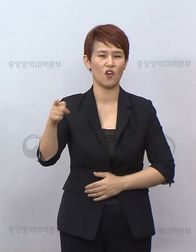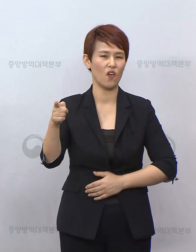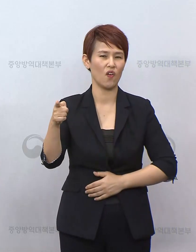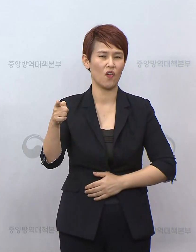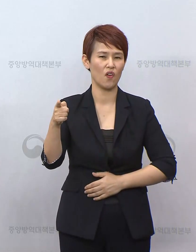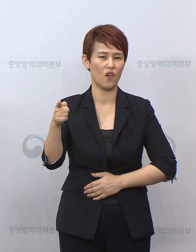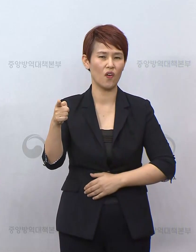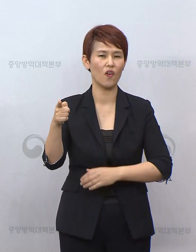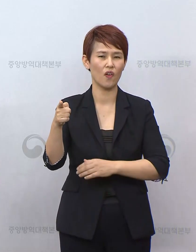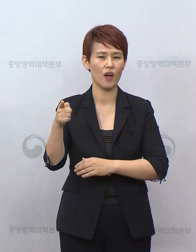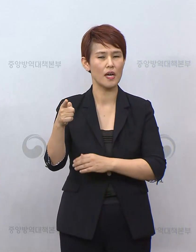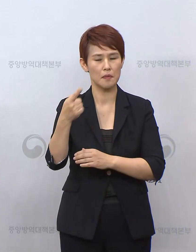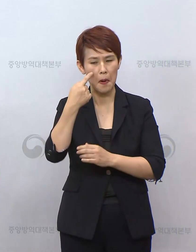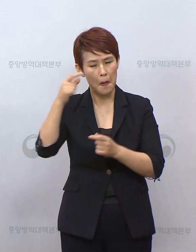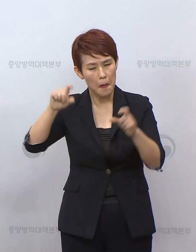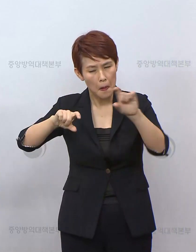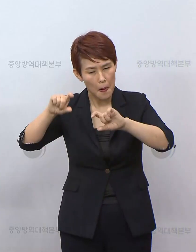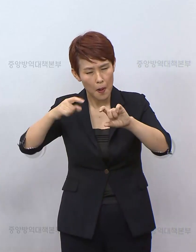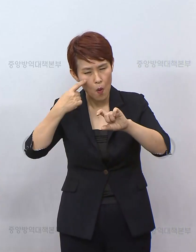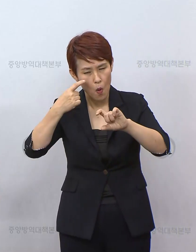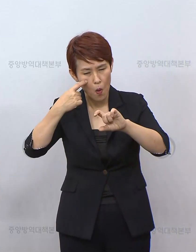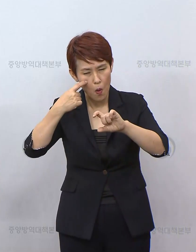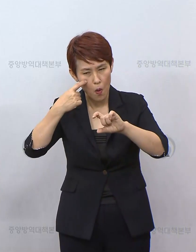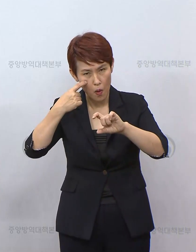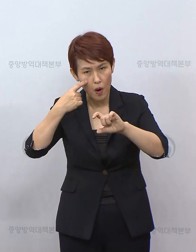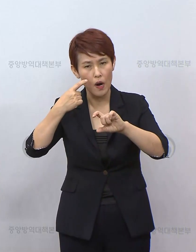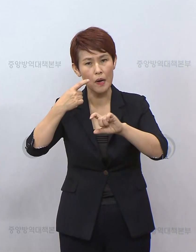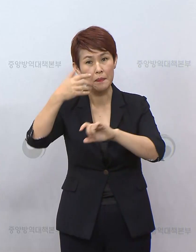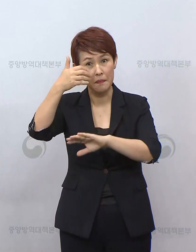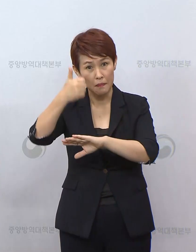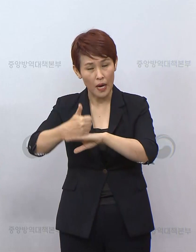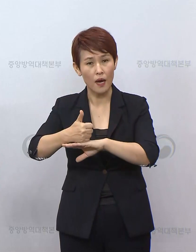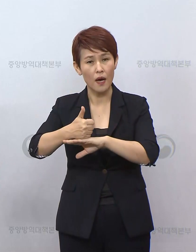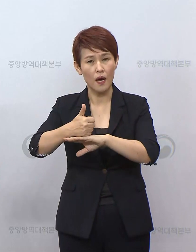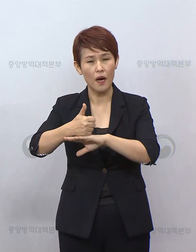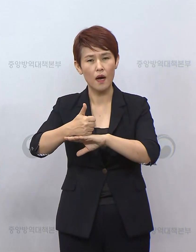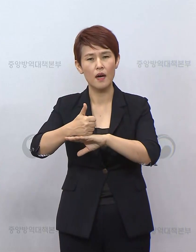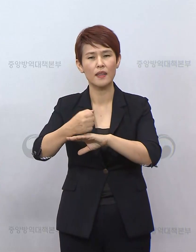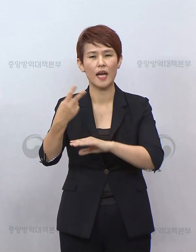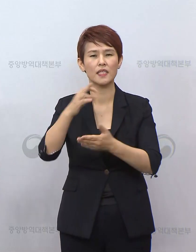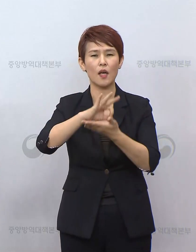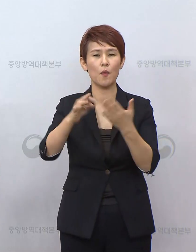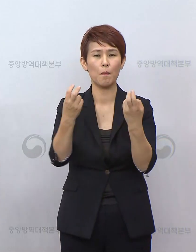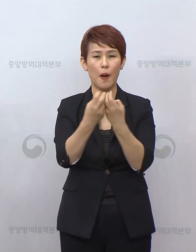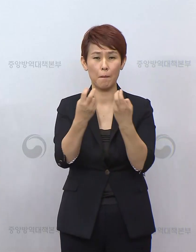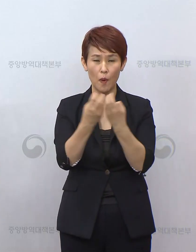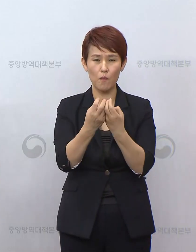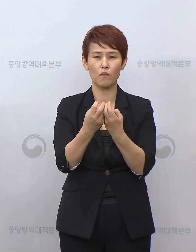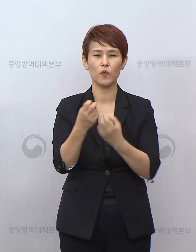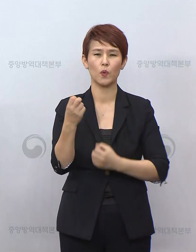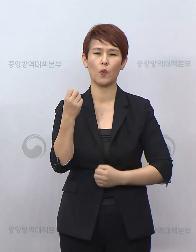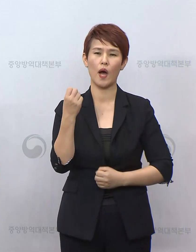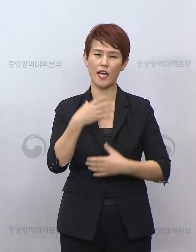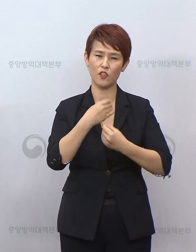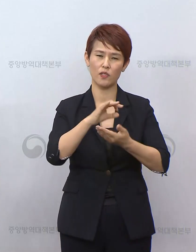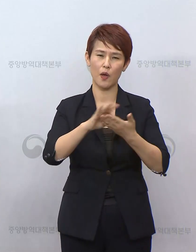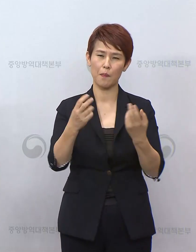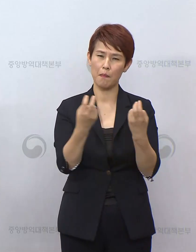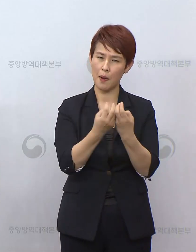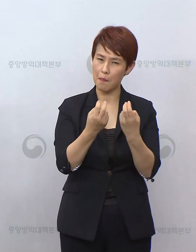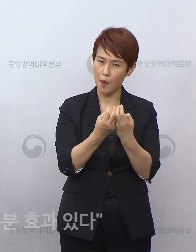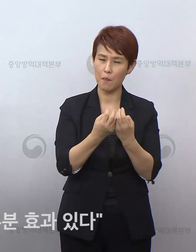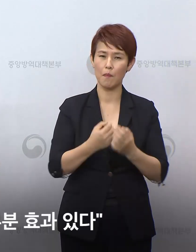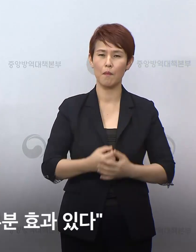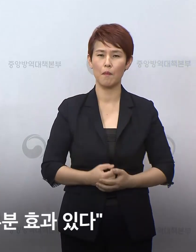어느 정도 뭐 실험이나 테스트나 이런 걸 조금 거친 걸 가지고 재사용 방법이 되거나 아니면 안전하게 쓰는